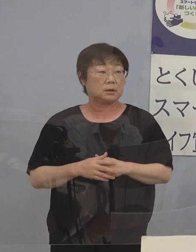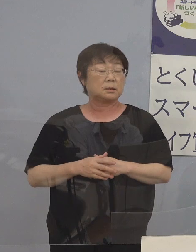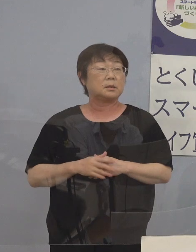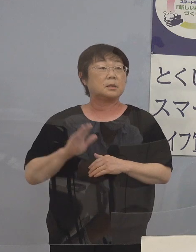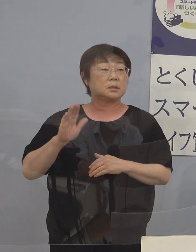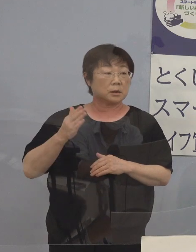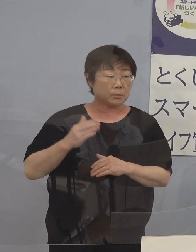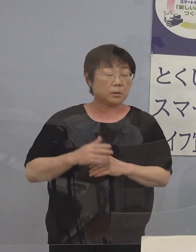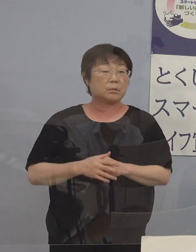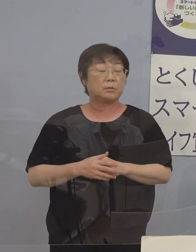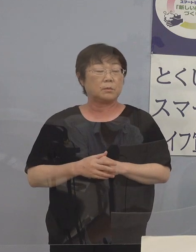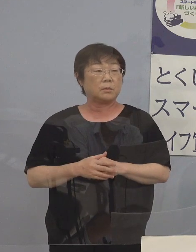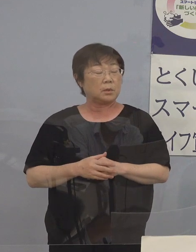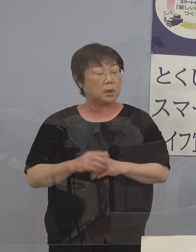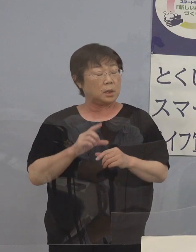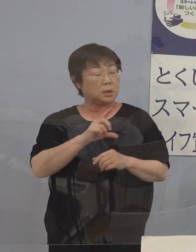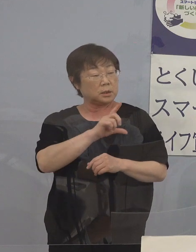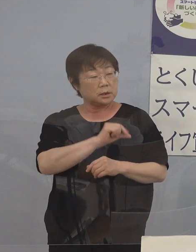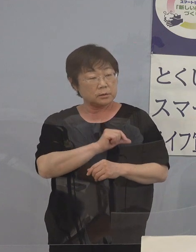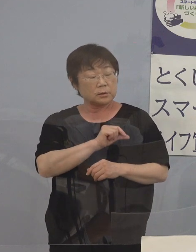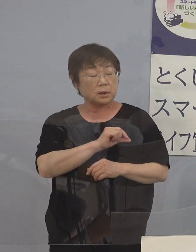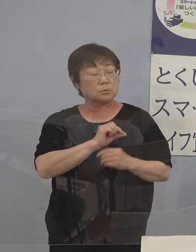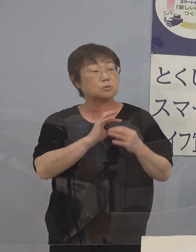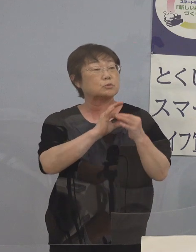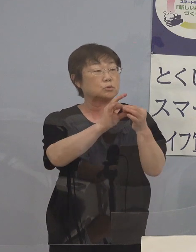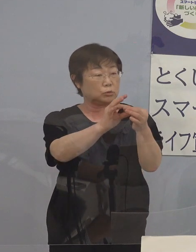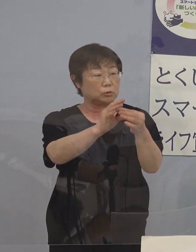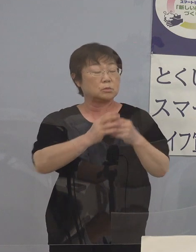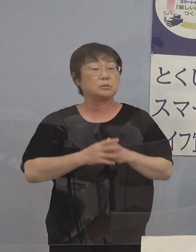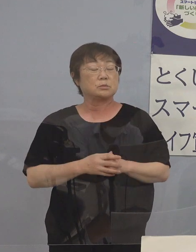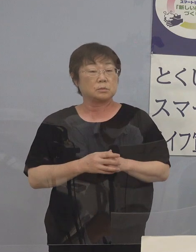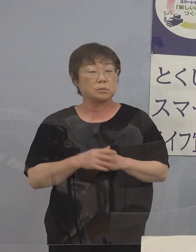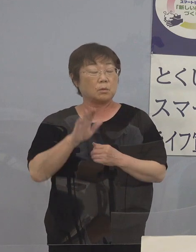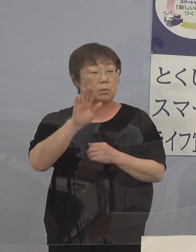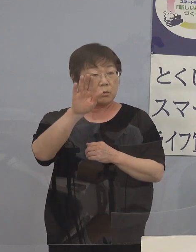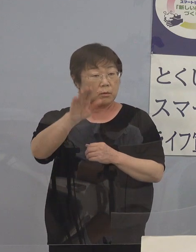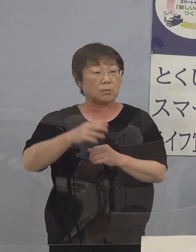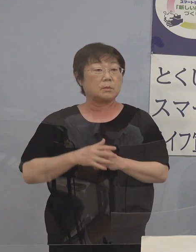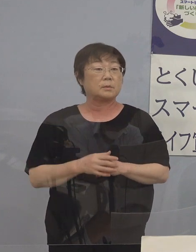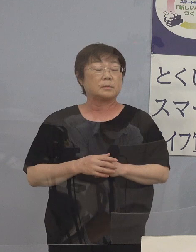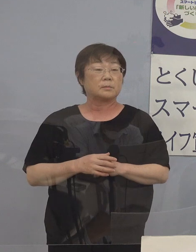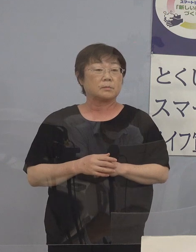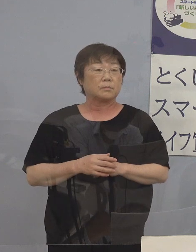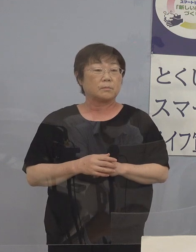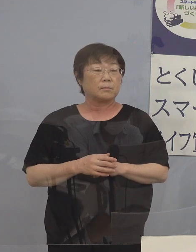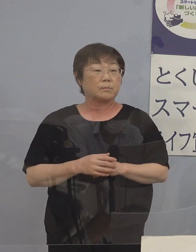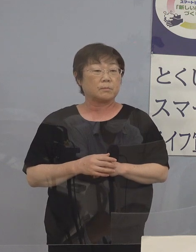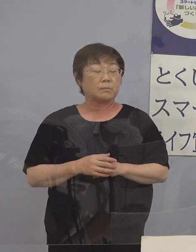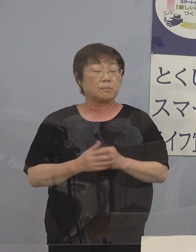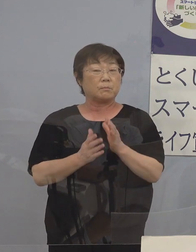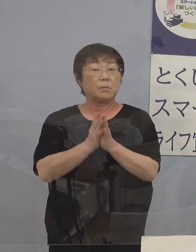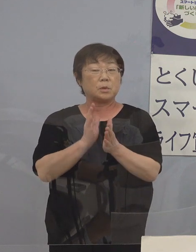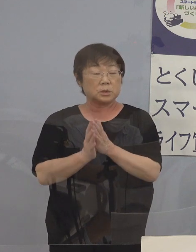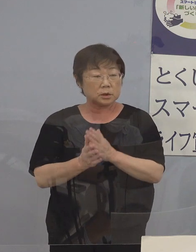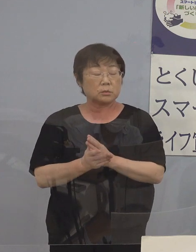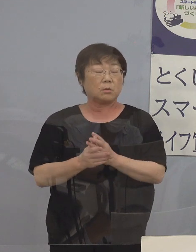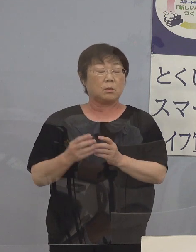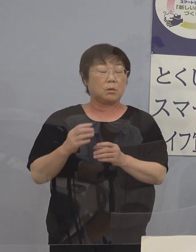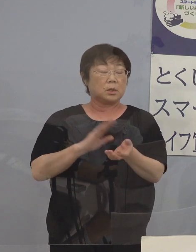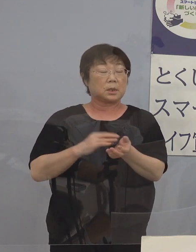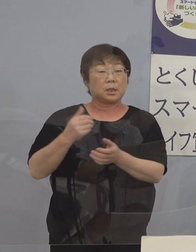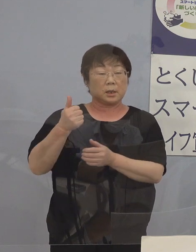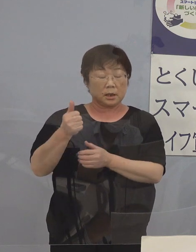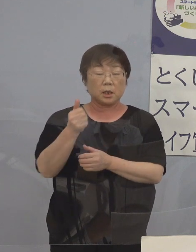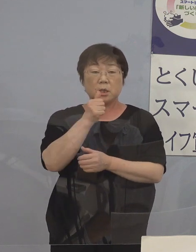ただしなかなか熱も治らないということで、今後もう一度今度はかかりつ